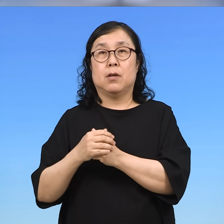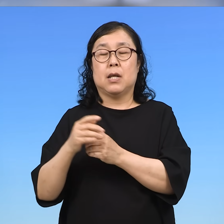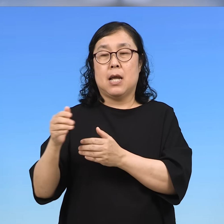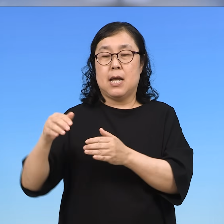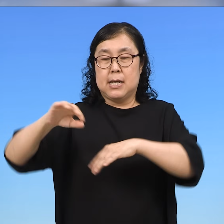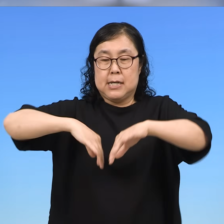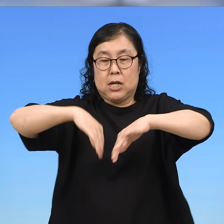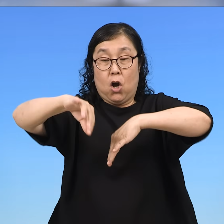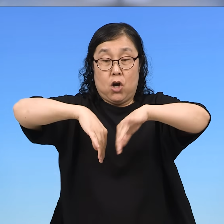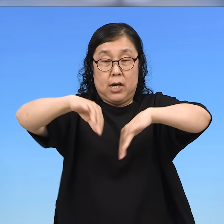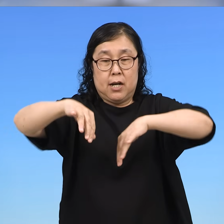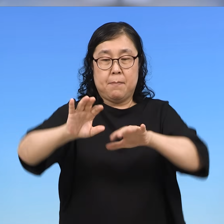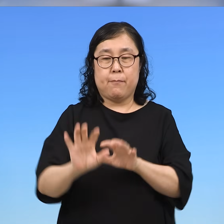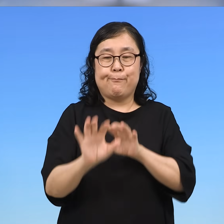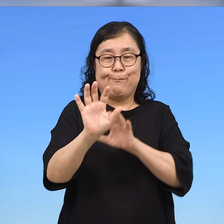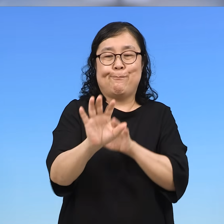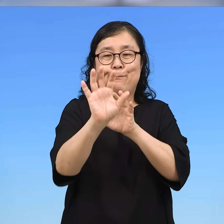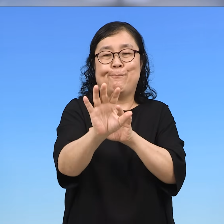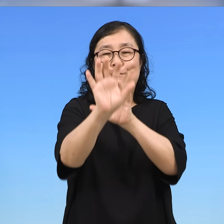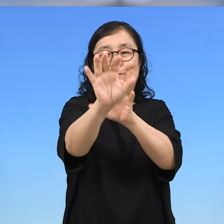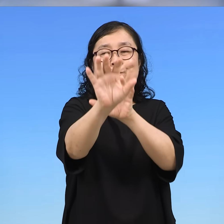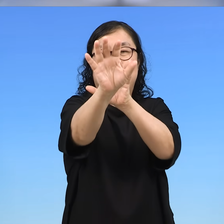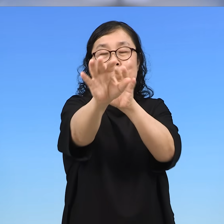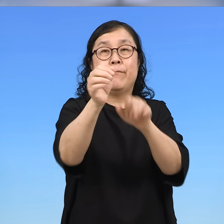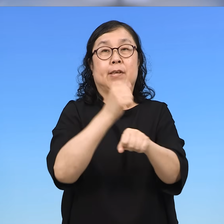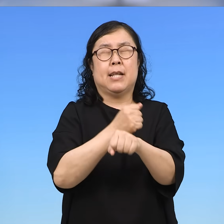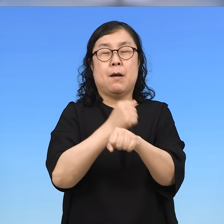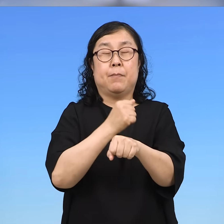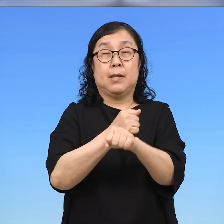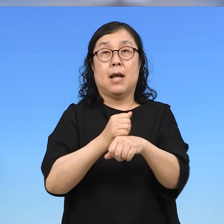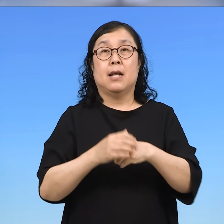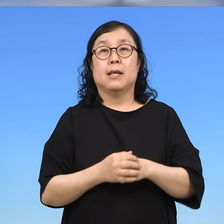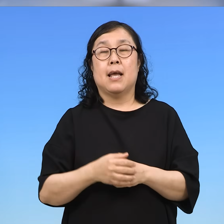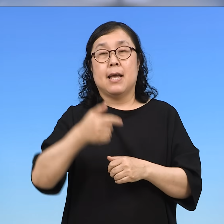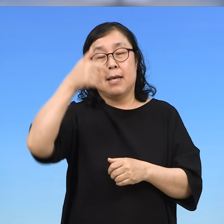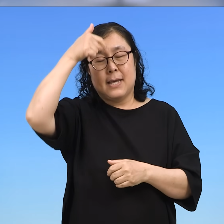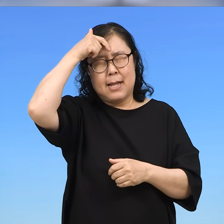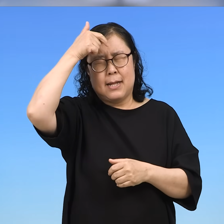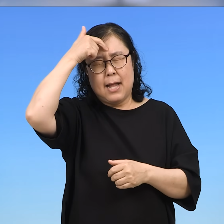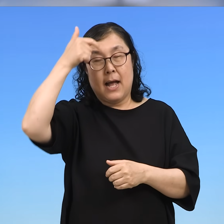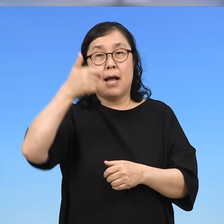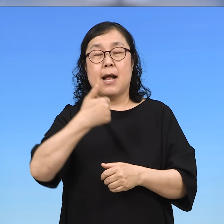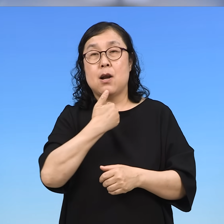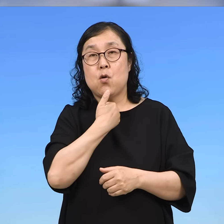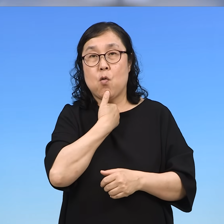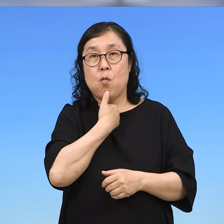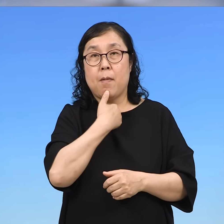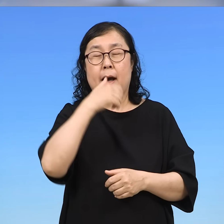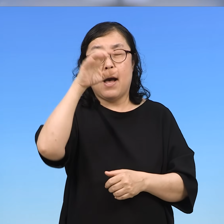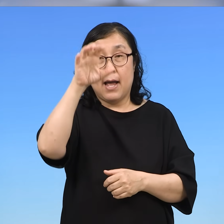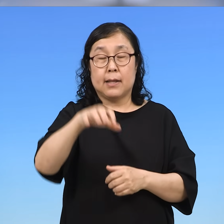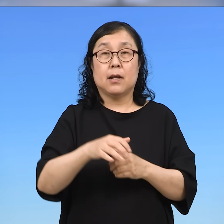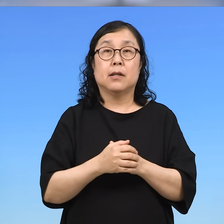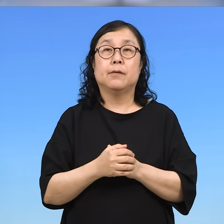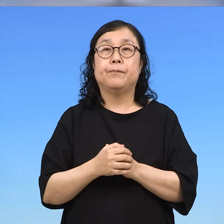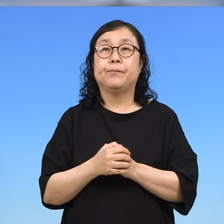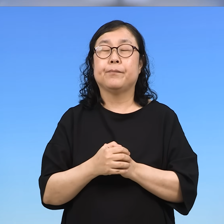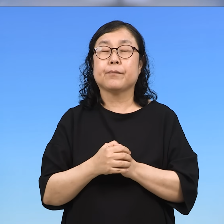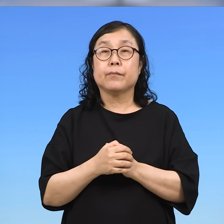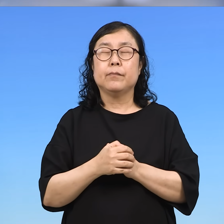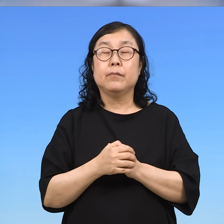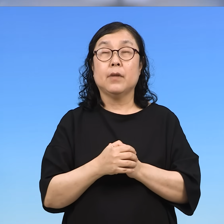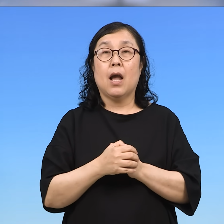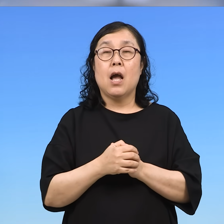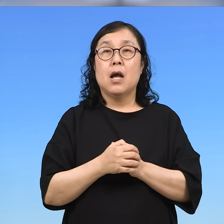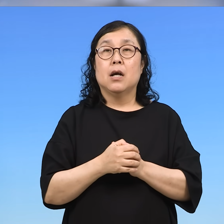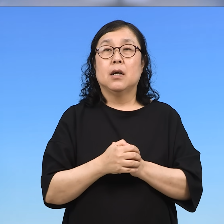타고 그 승리의 기쁨을 누리는 시가 행진을 하는데요, 그 옛날 로마에서는 그런 그 개선